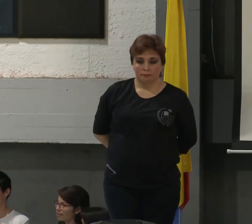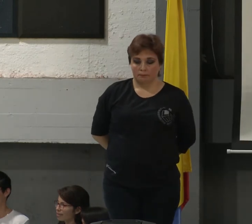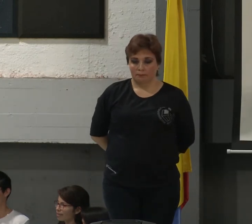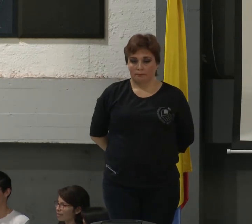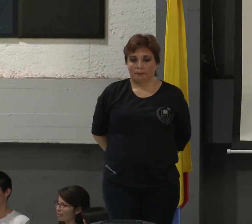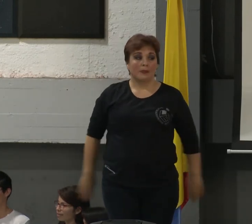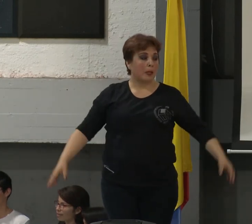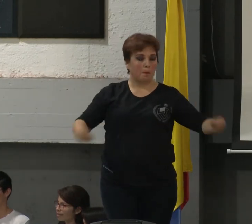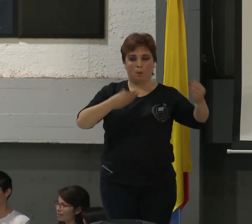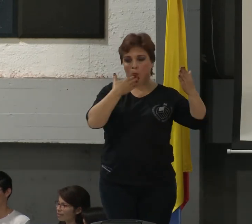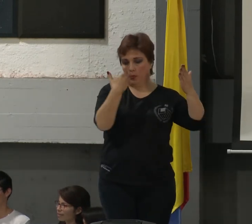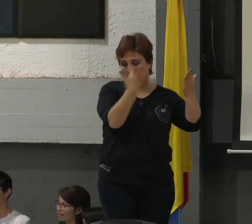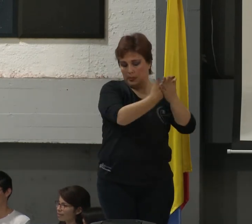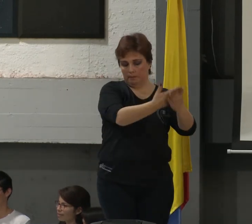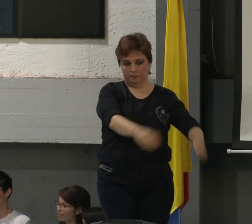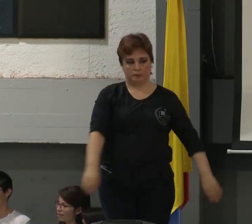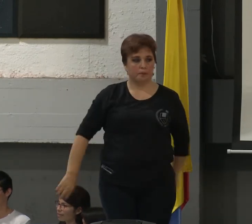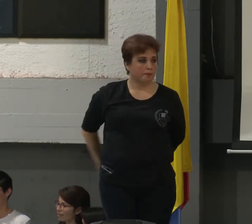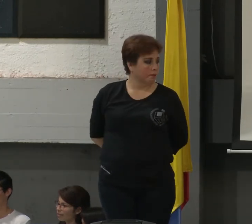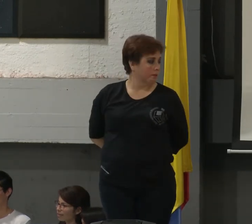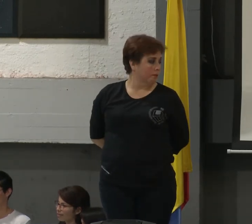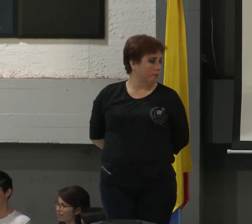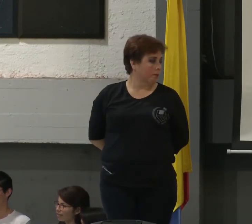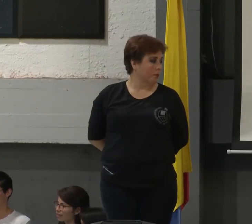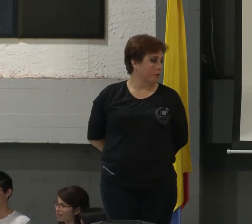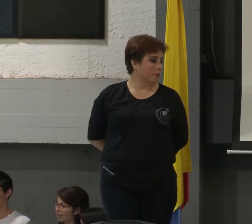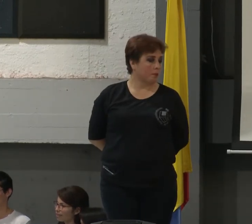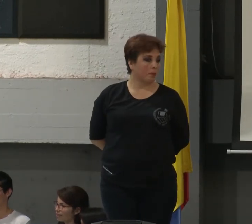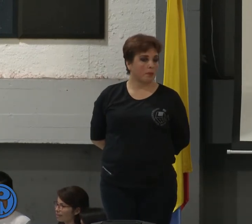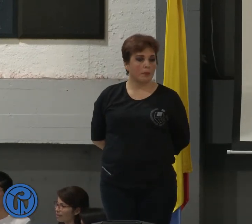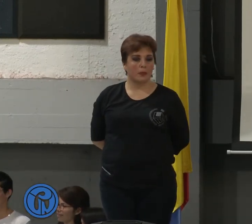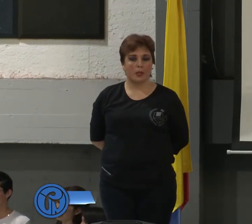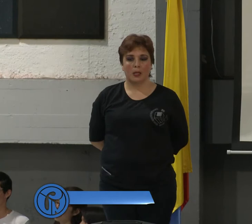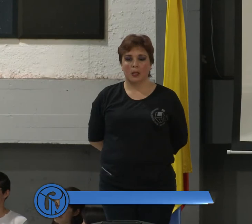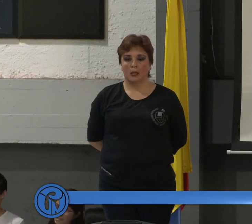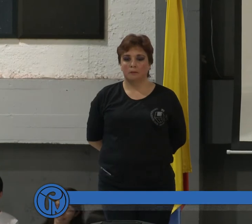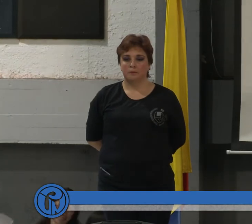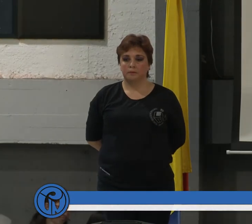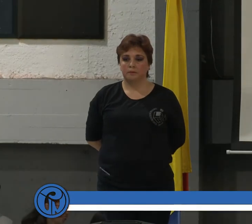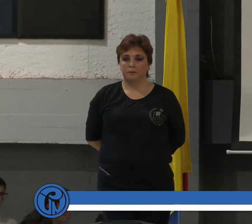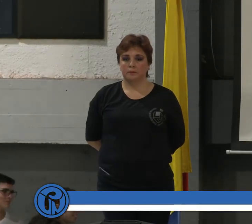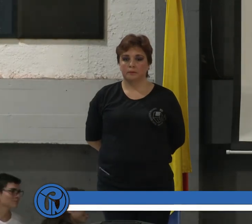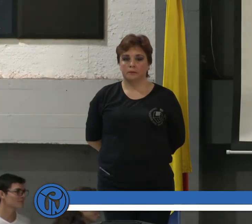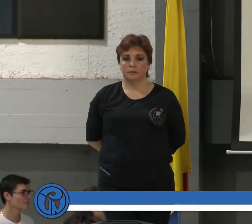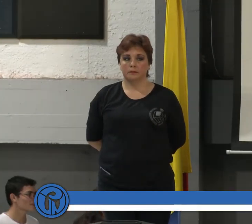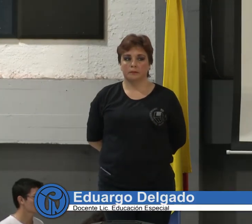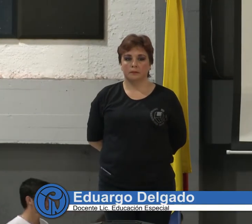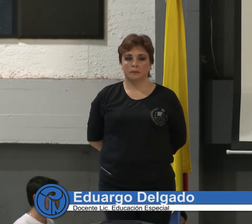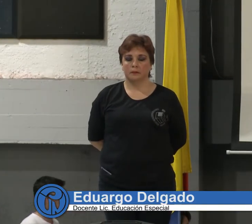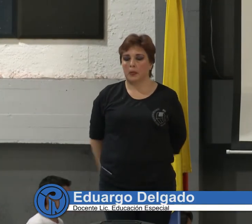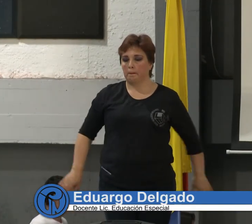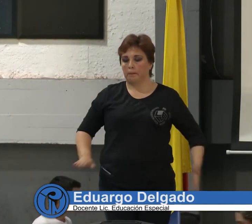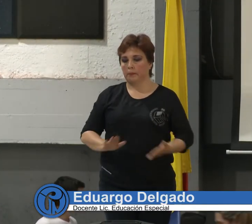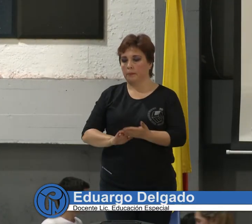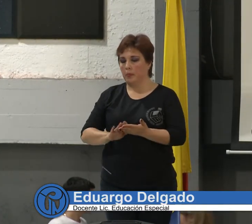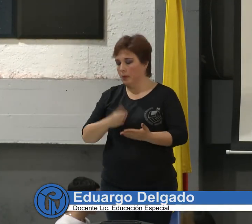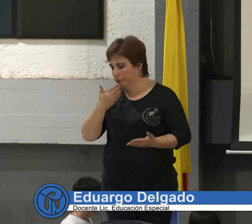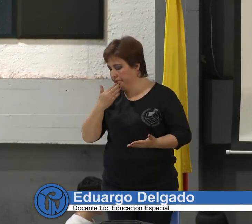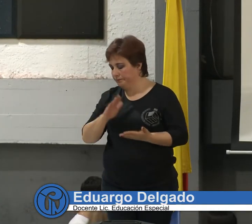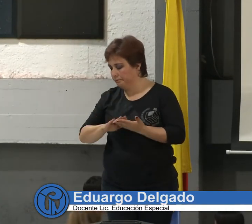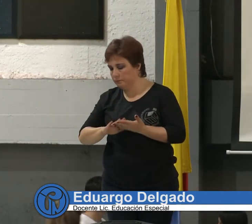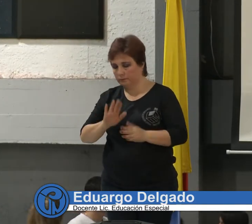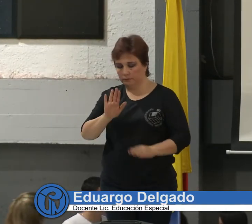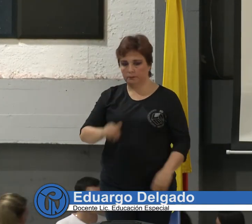muchísimas gracias la participación de nuestra perdón de toda nuestra